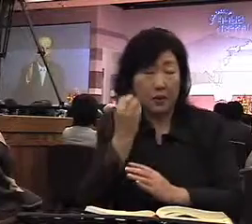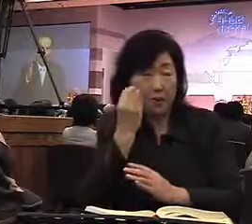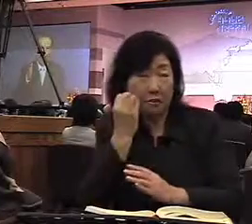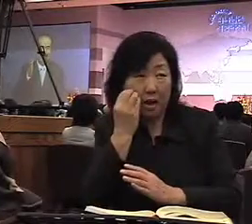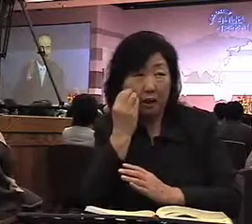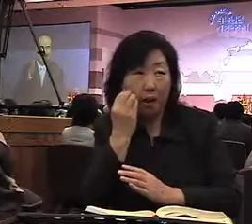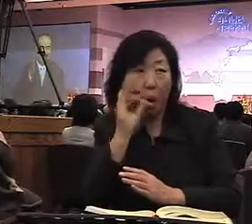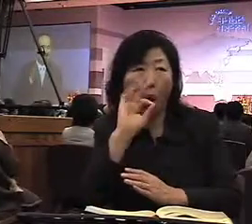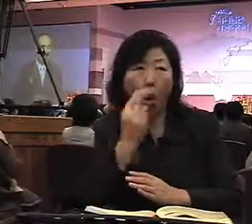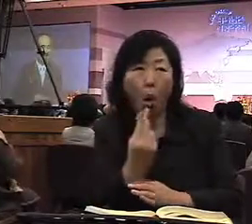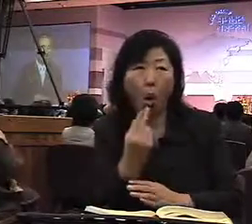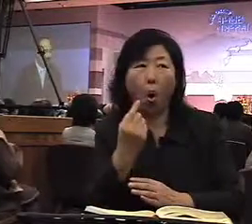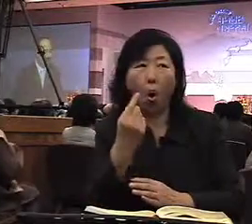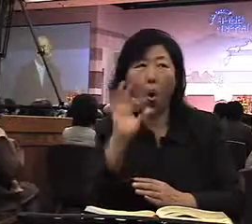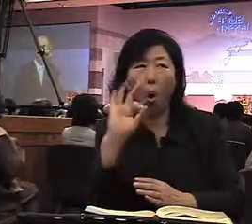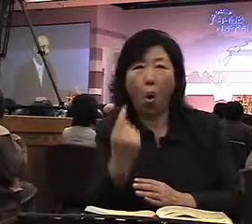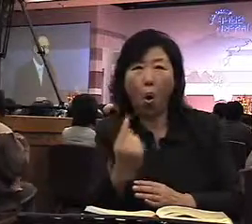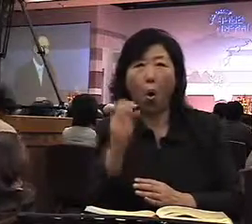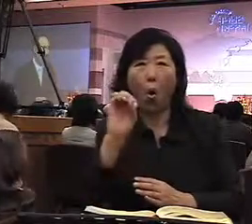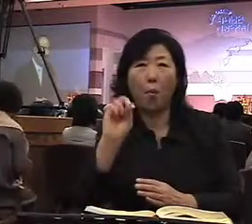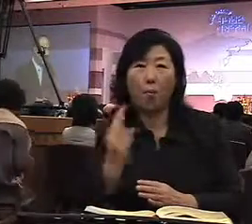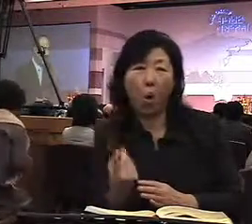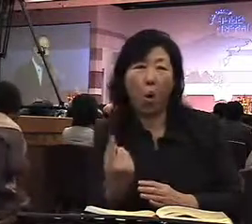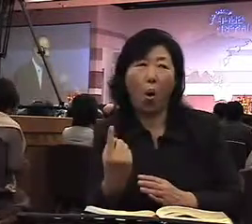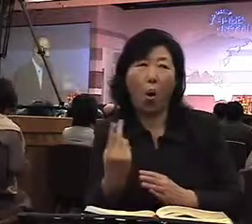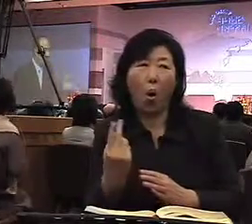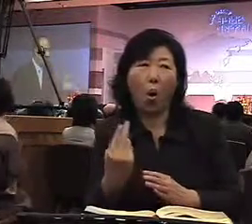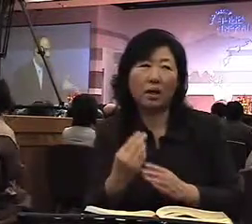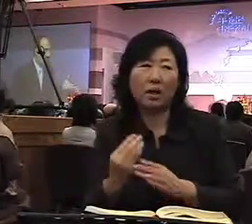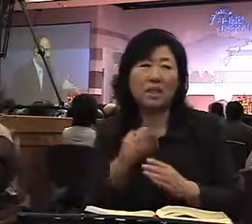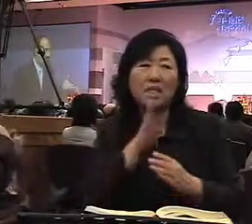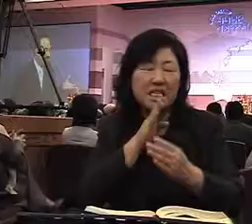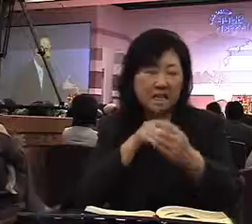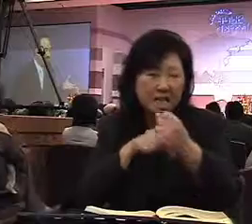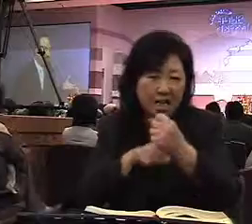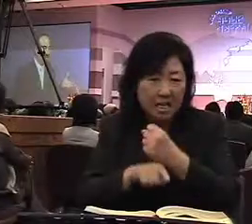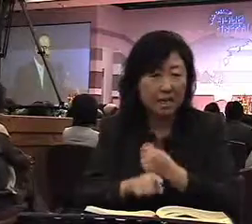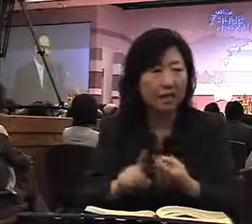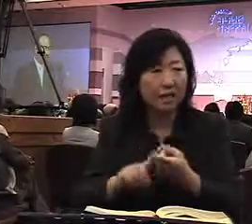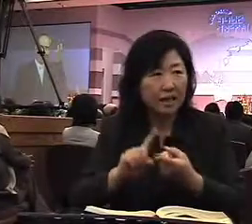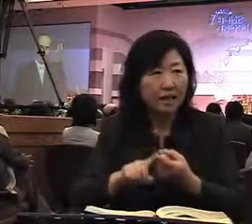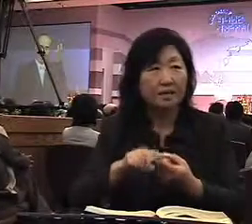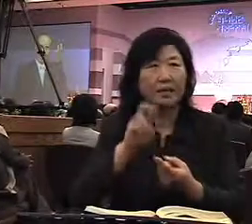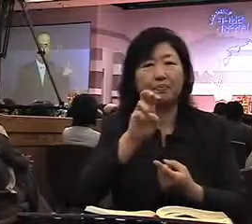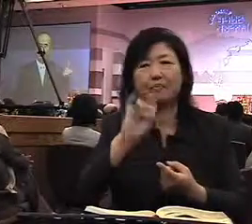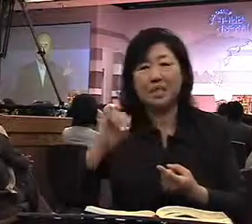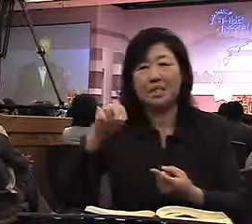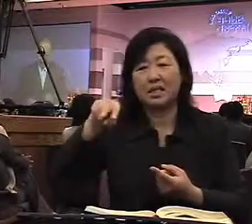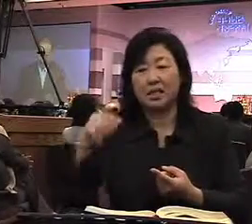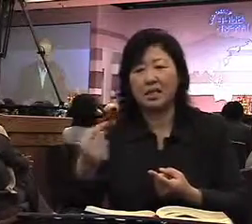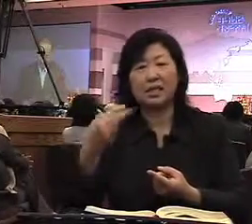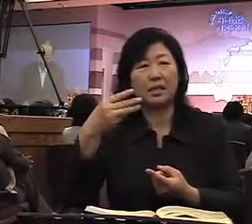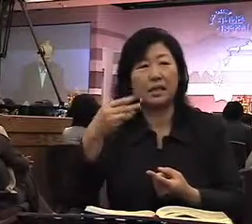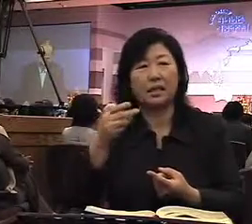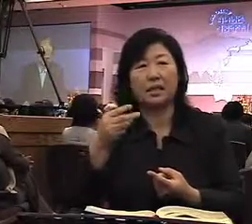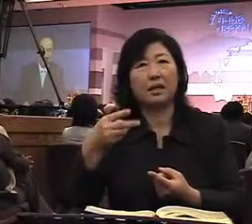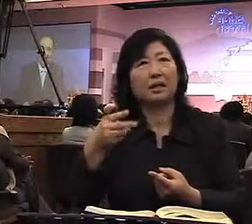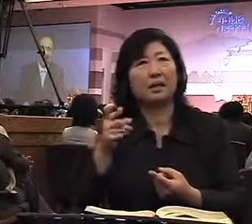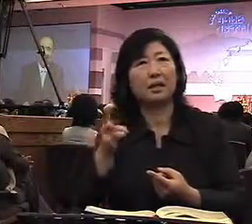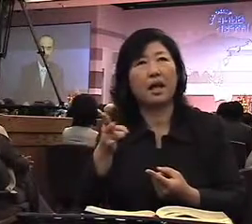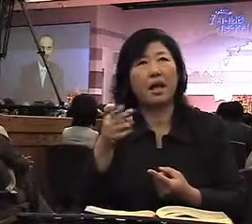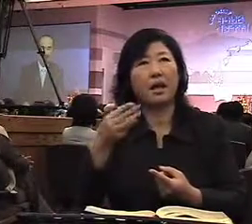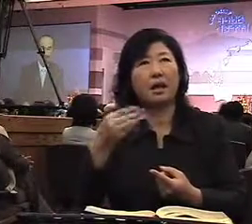아주 놀라운 하나님에 속한 진리를 말할 때 미스터리라는 말을 사용합니다. 그러니 저는 이 기도라는